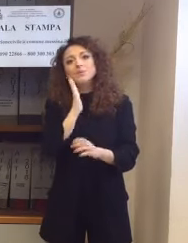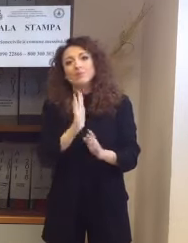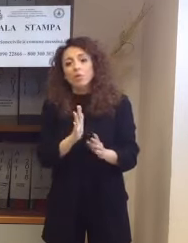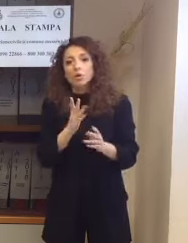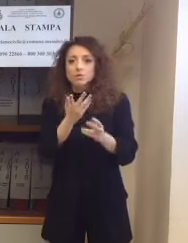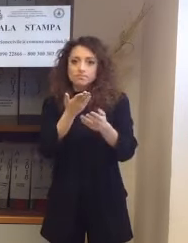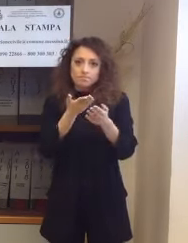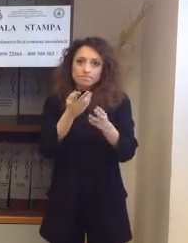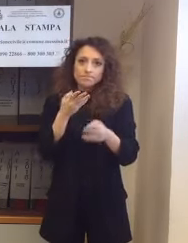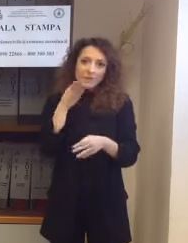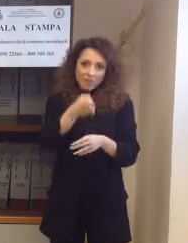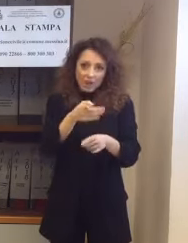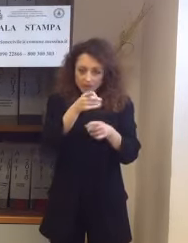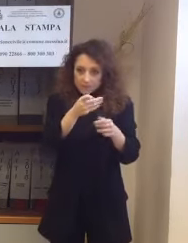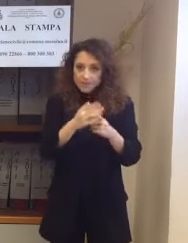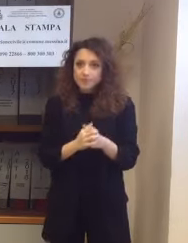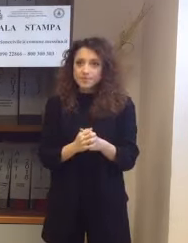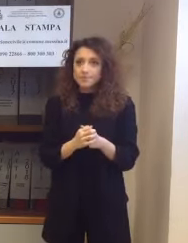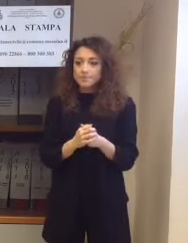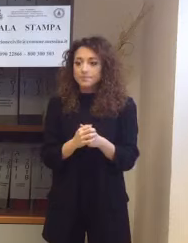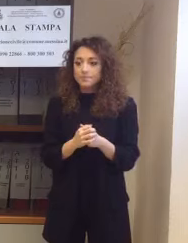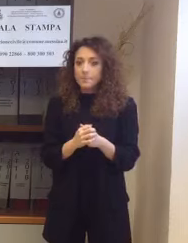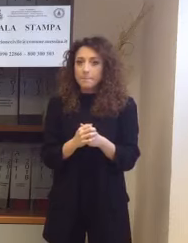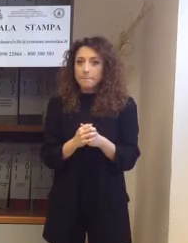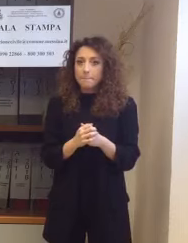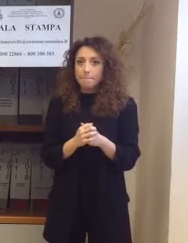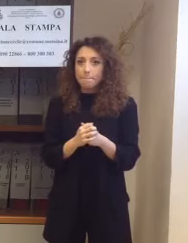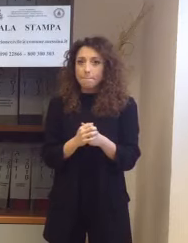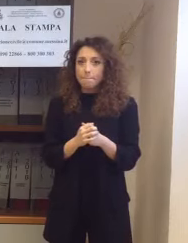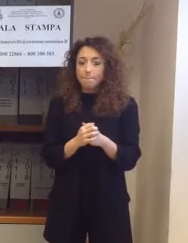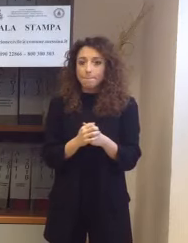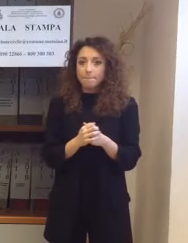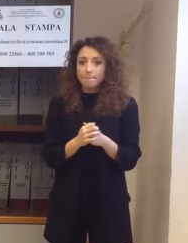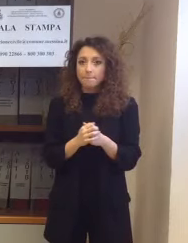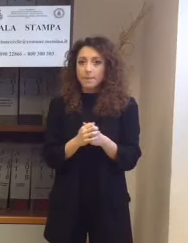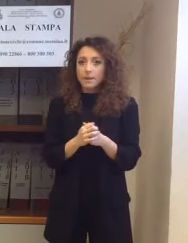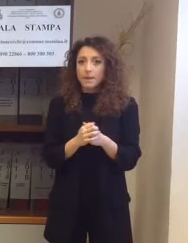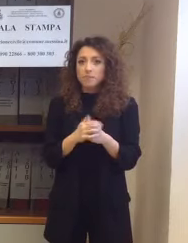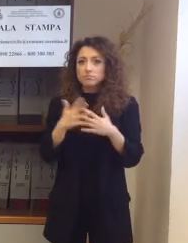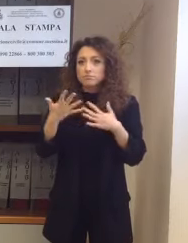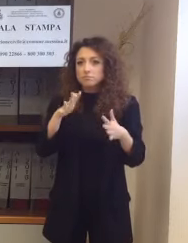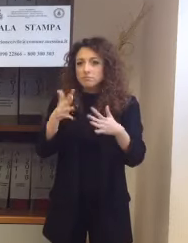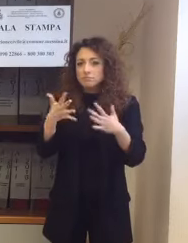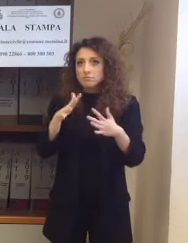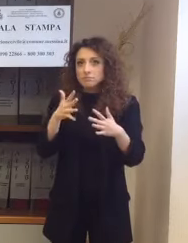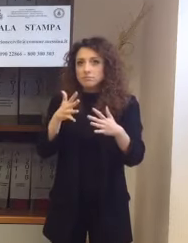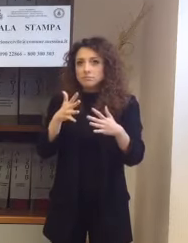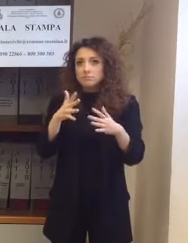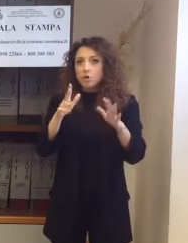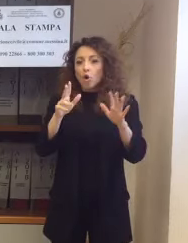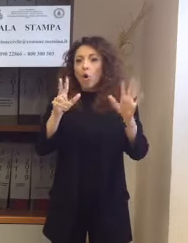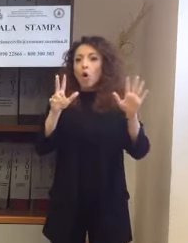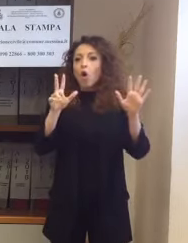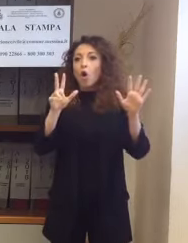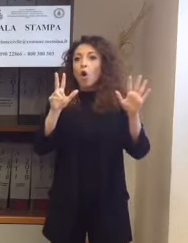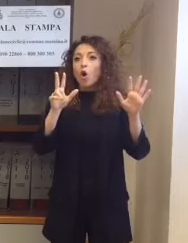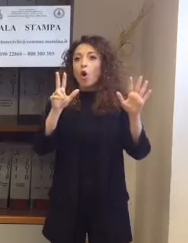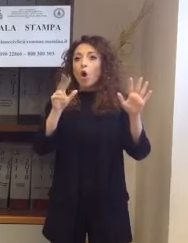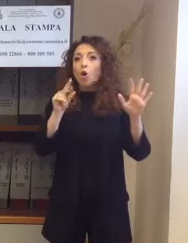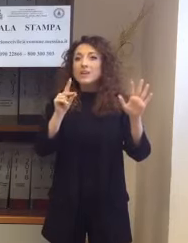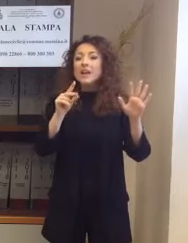rimaste con l'impossibilità di imbarcarsi circa 80 macchine ferme